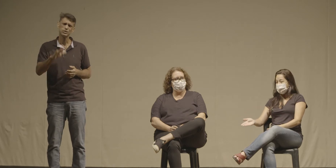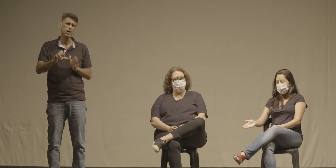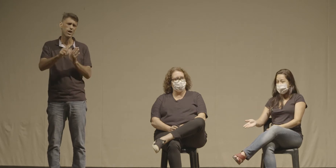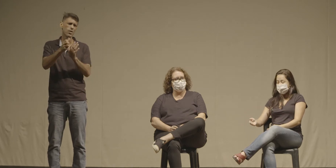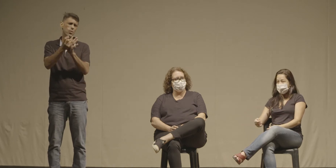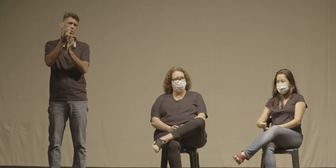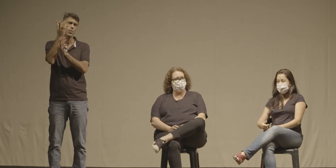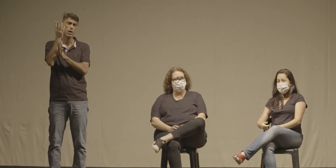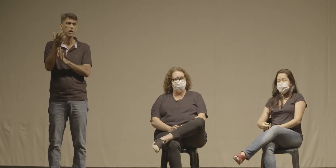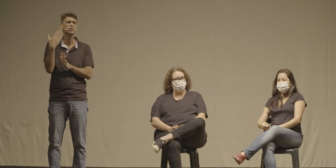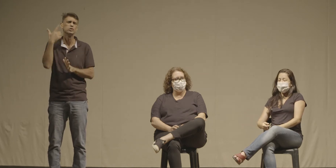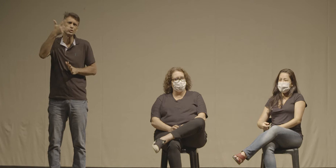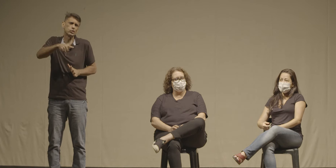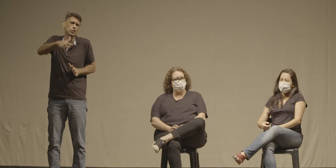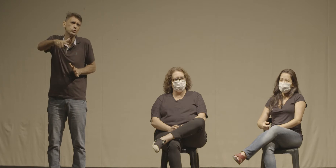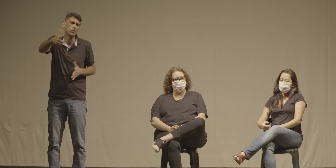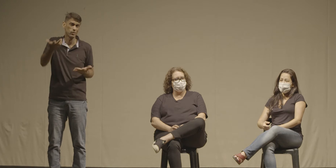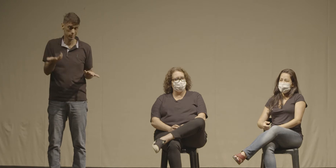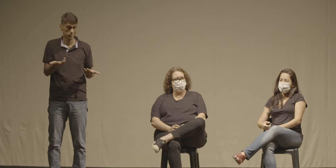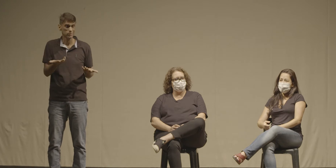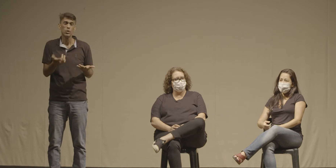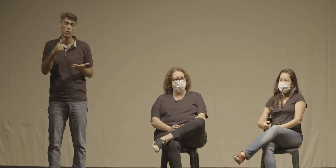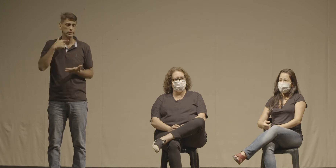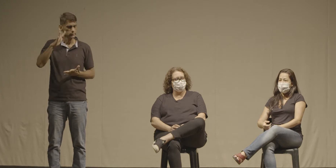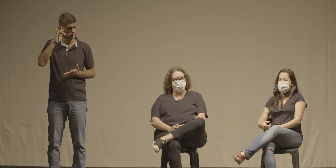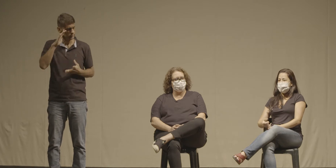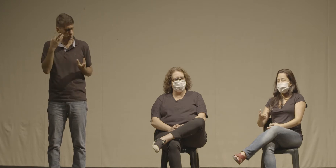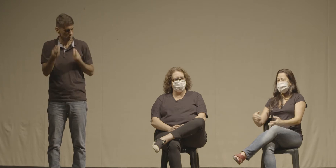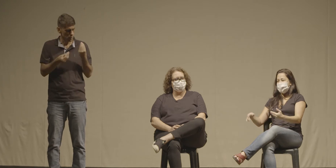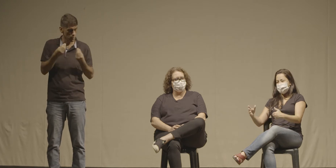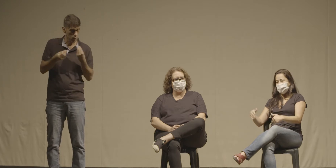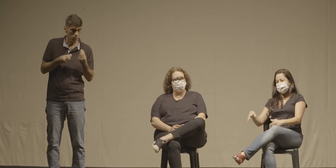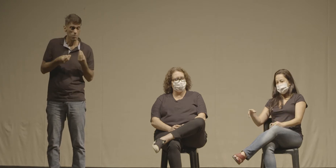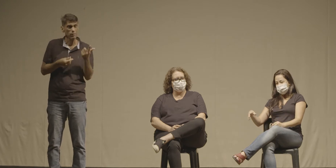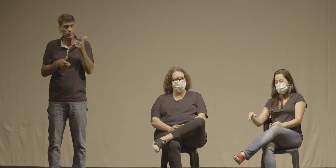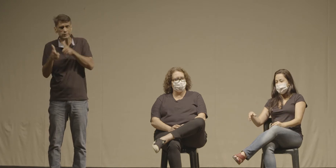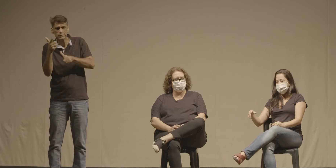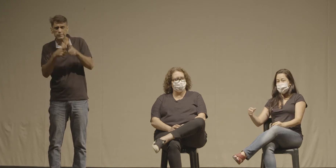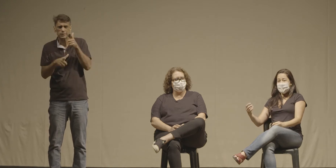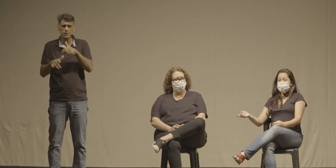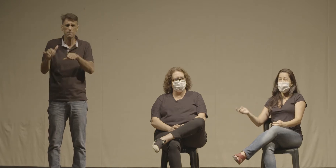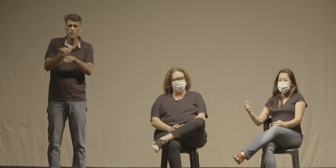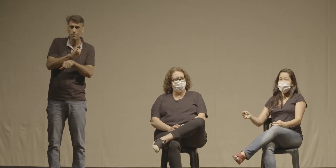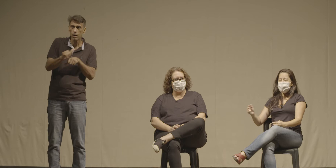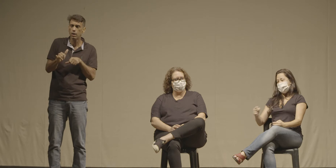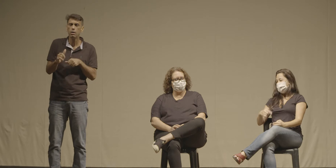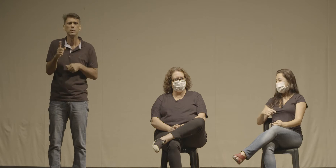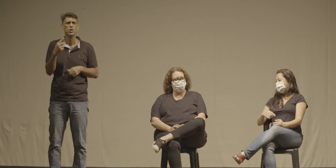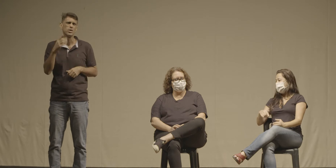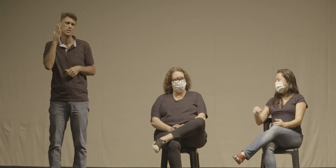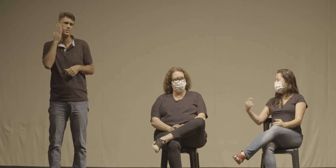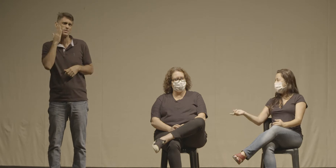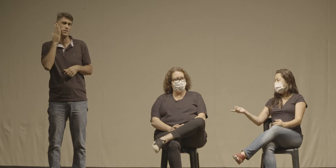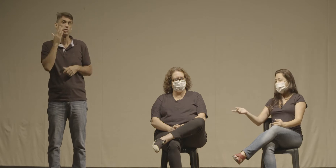que uma mulher passa por isso. Então, eu acho que a gente vai aprendendo a tirar de letra essas coisas, porque a gente já